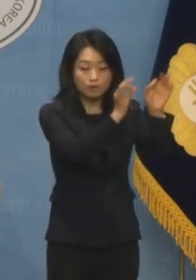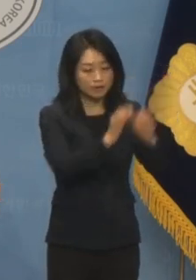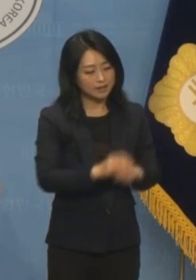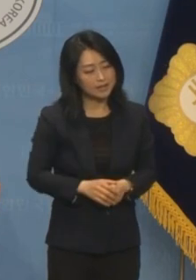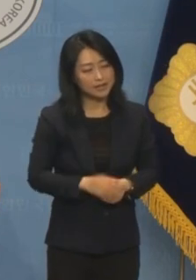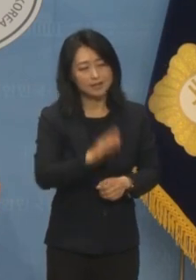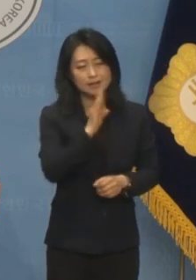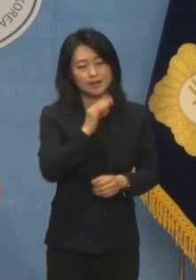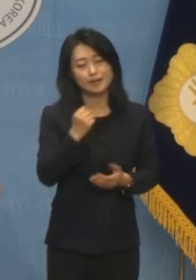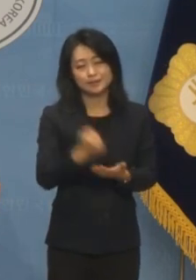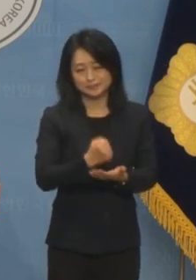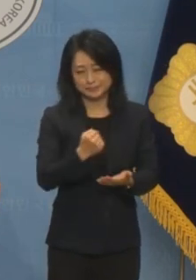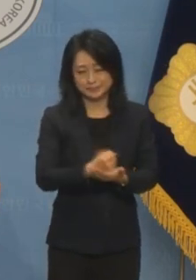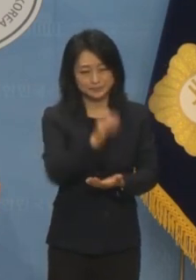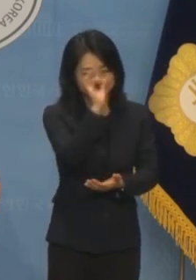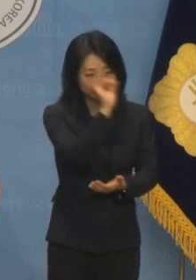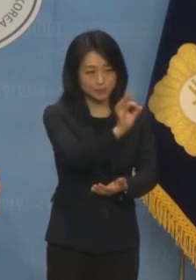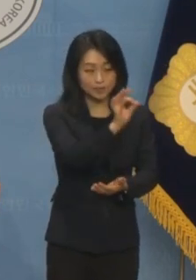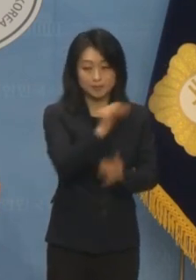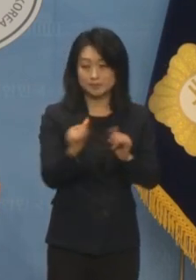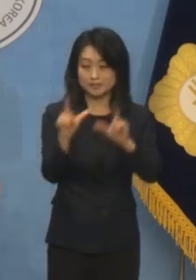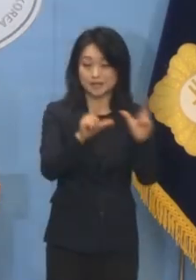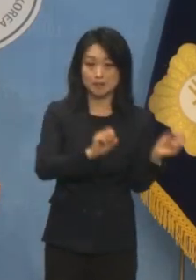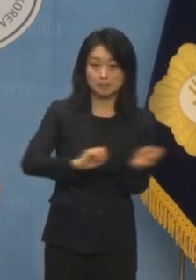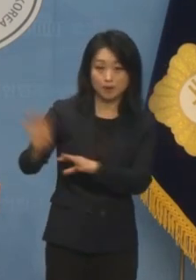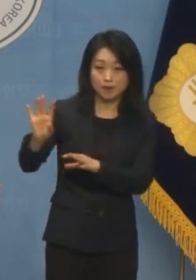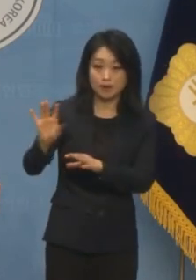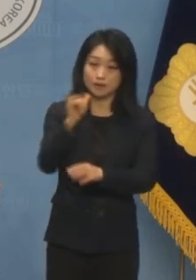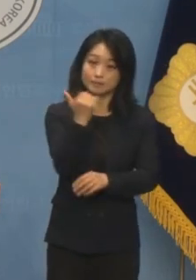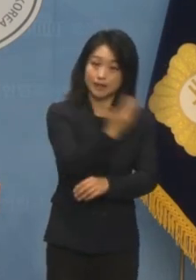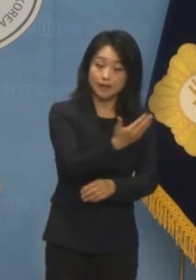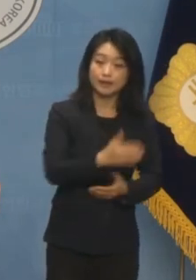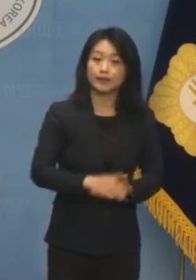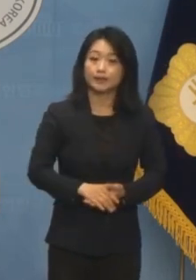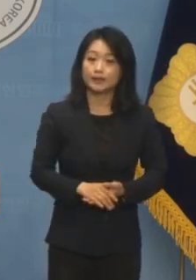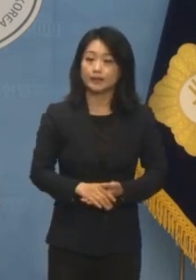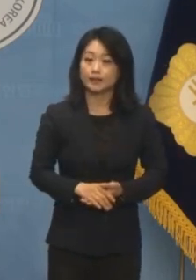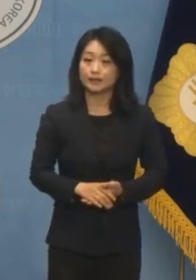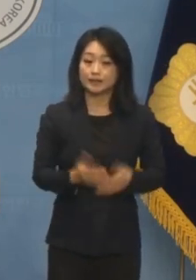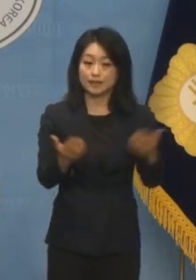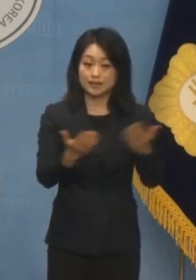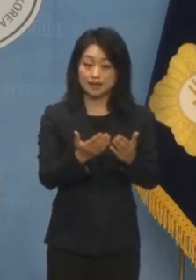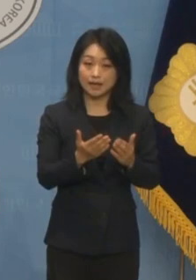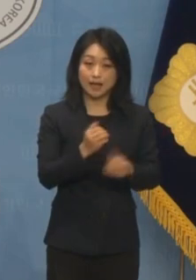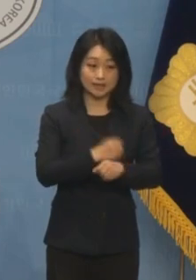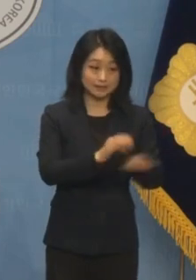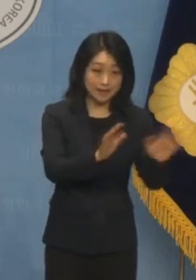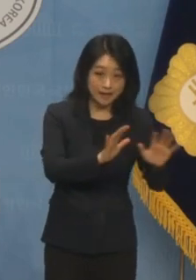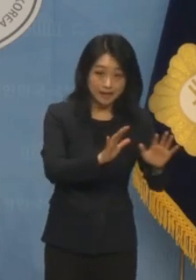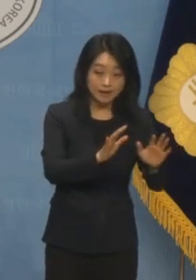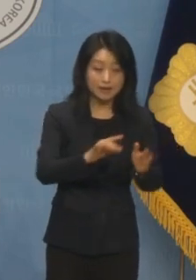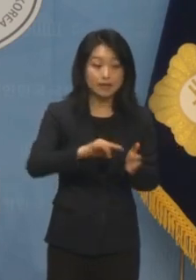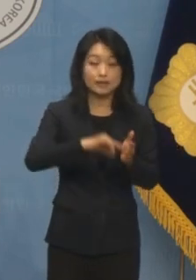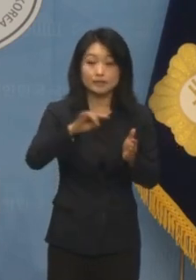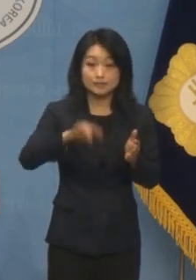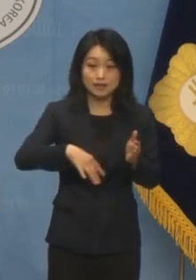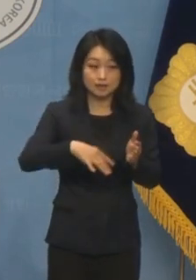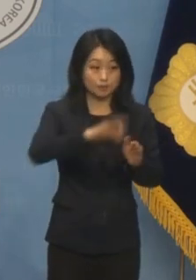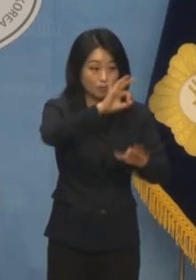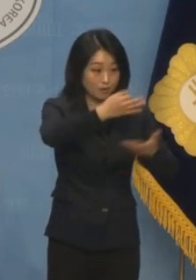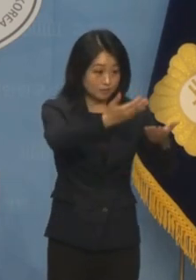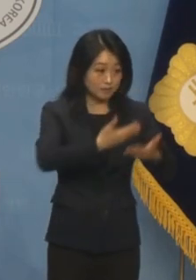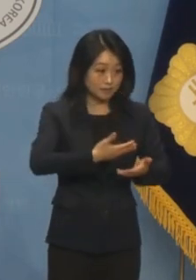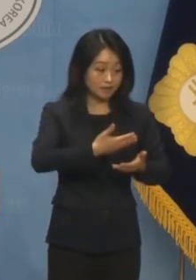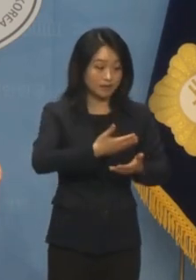지경입니다. 민생과 안보는 내팽개치는 겁니까? 일하지 않겠다면 세비도 다